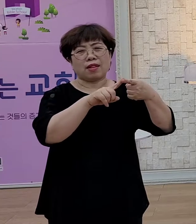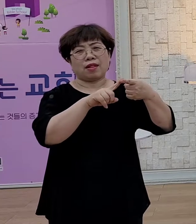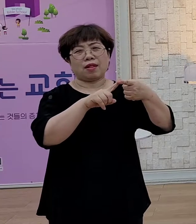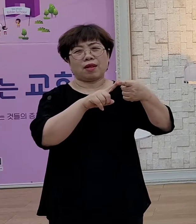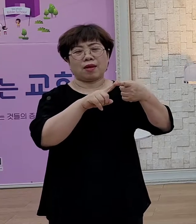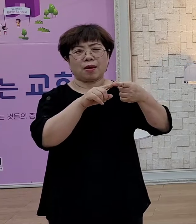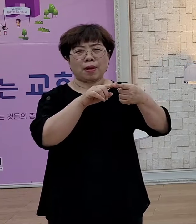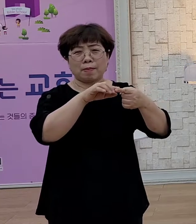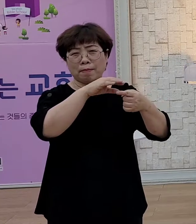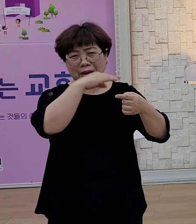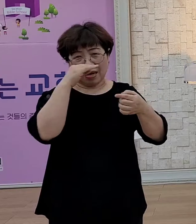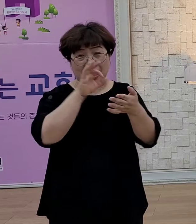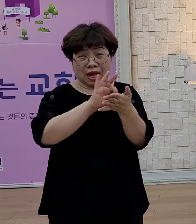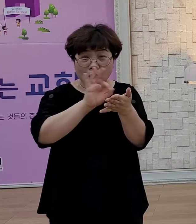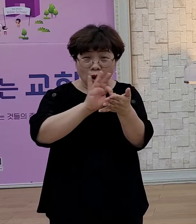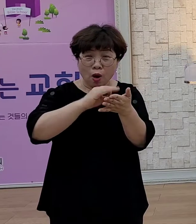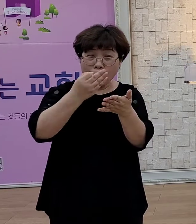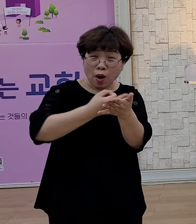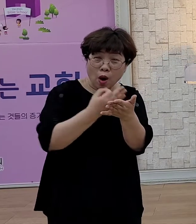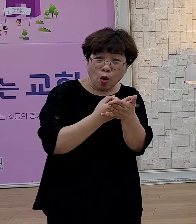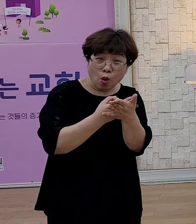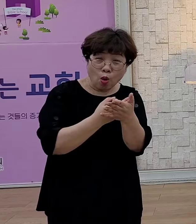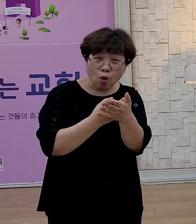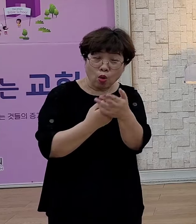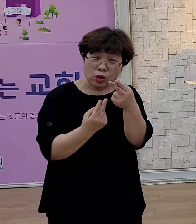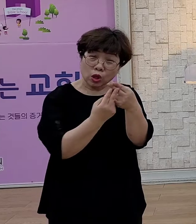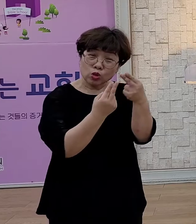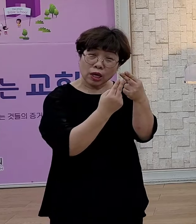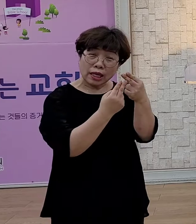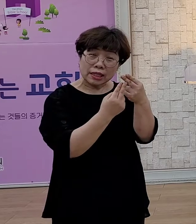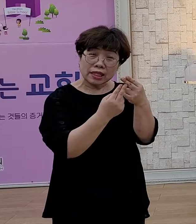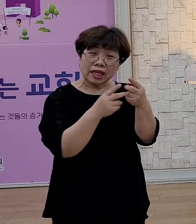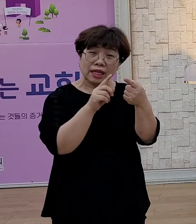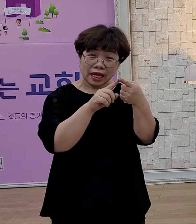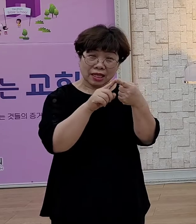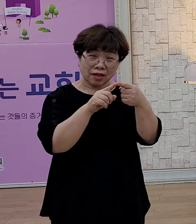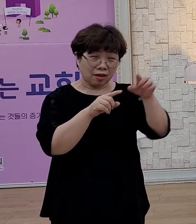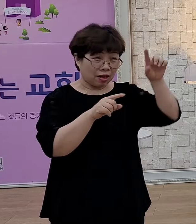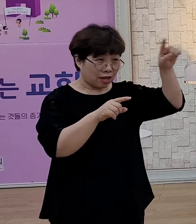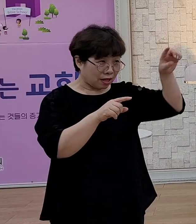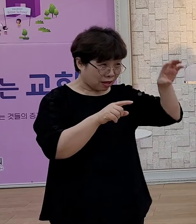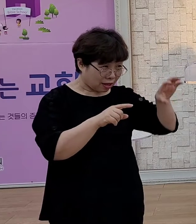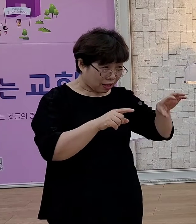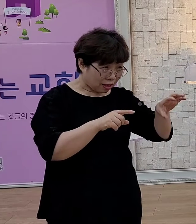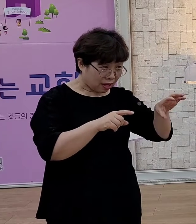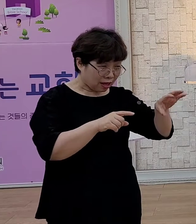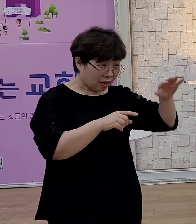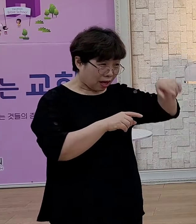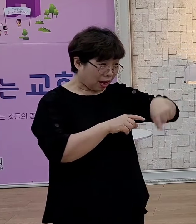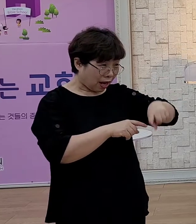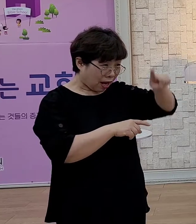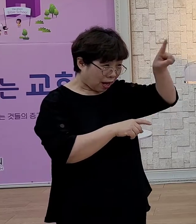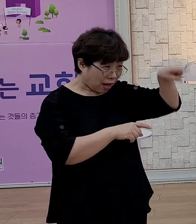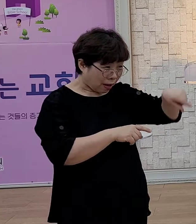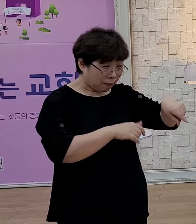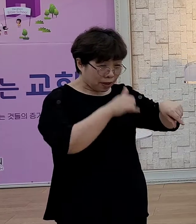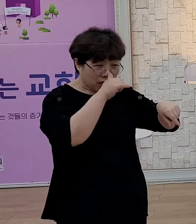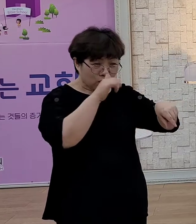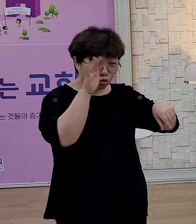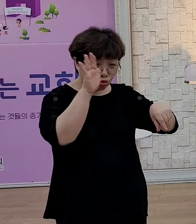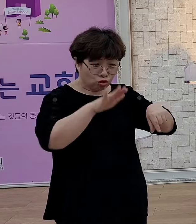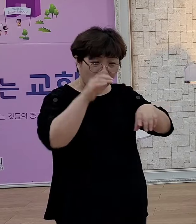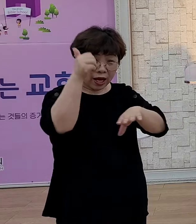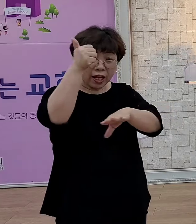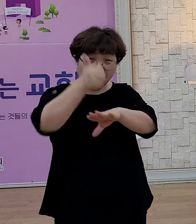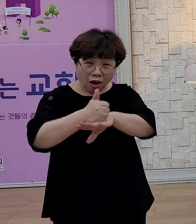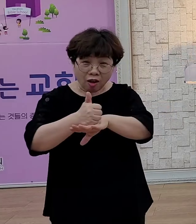물질 어떻게 사용하라. 어떻게 벌어라. 이 물질의 문제까지. 지난주까지 쭉 이런 여러 가지 문제들을 다루었습니다.